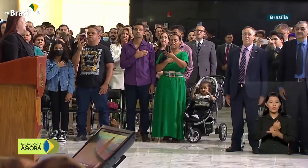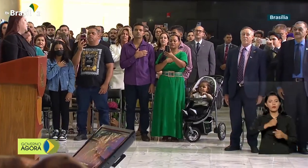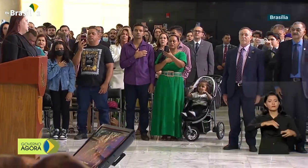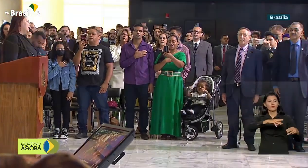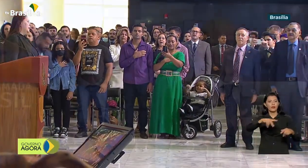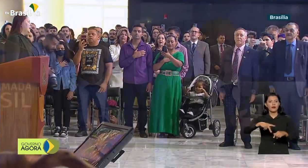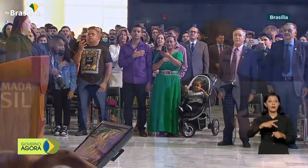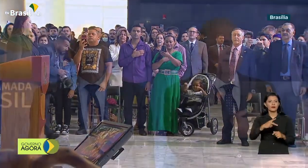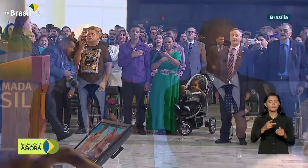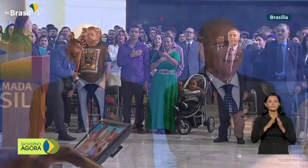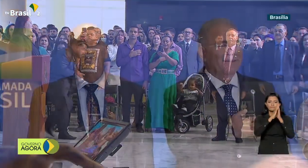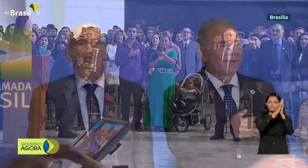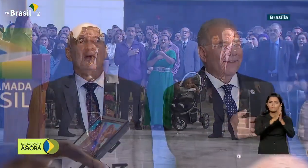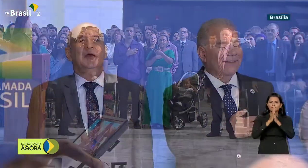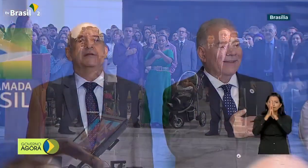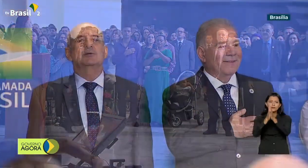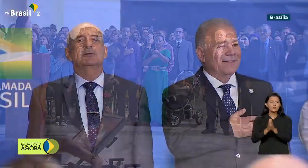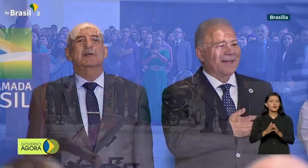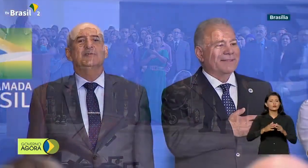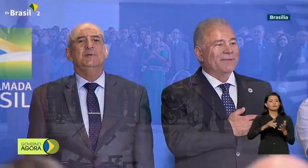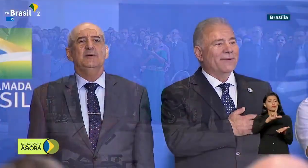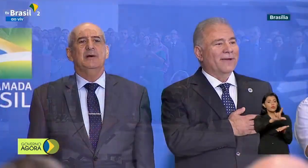E aí